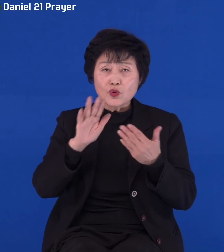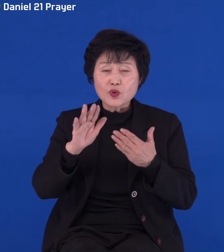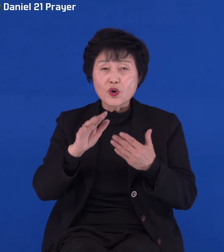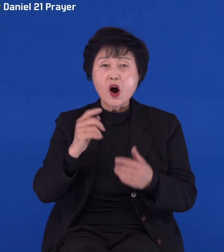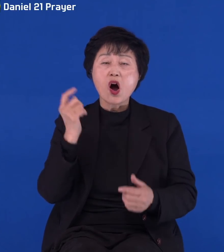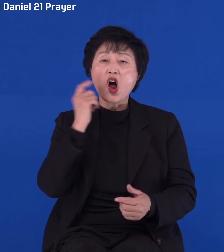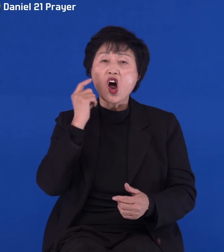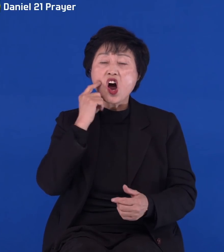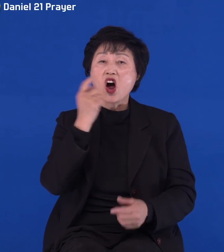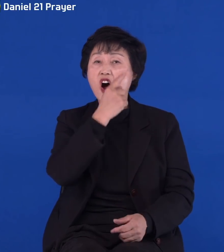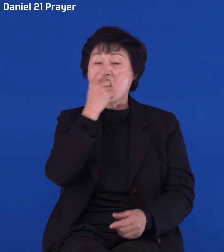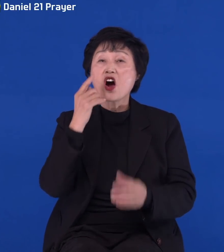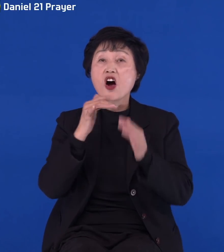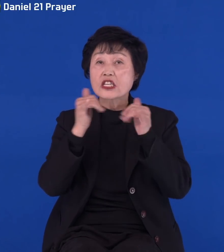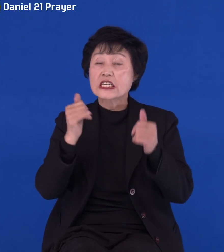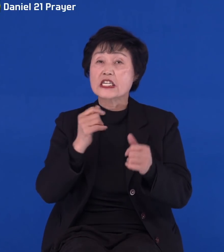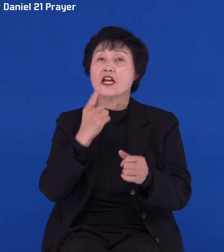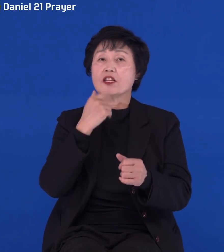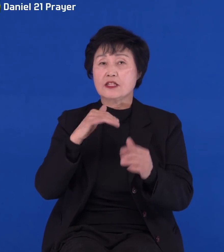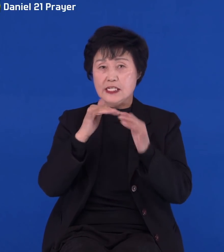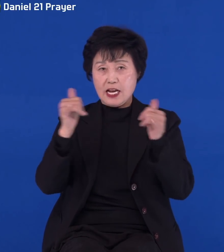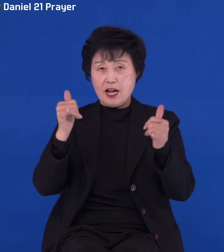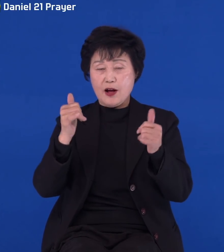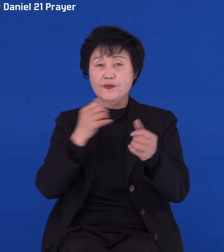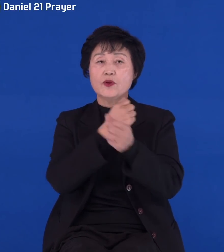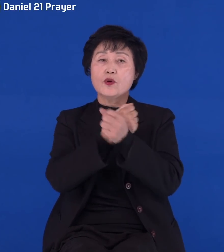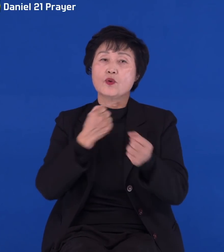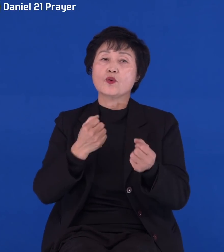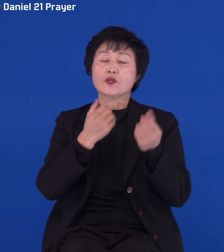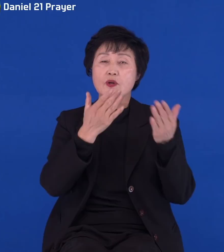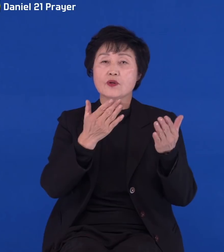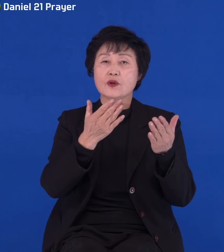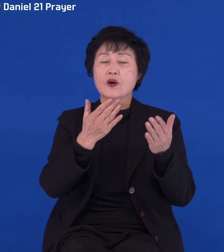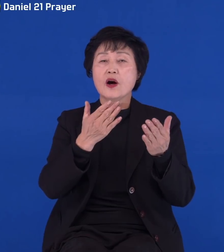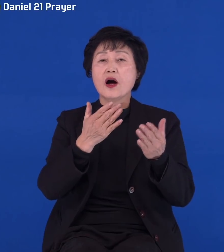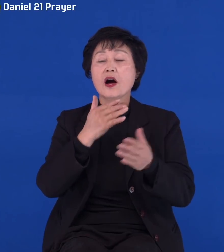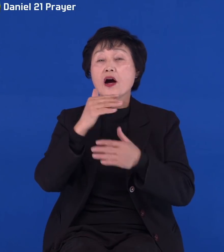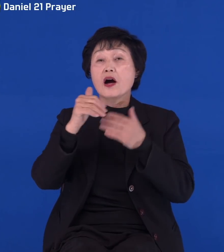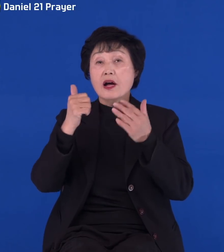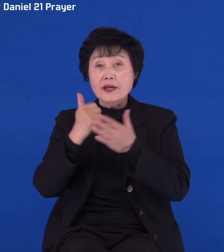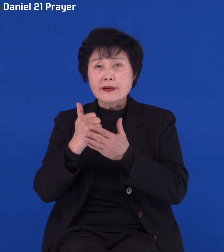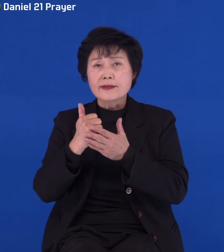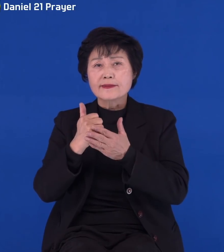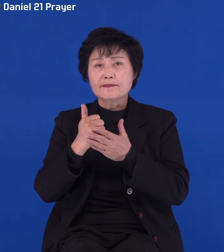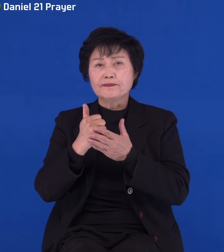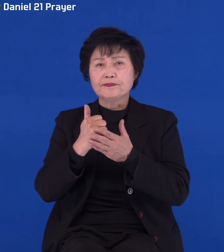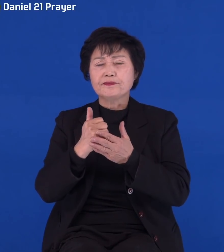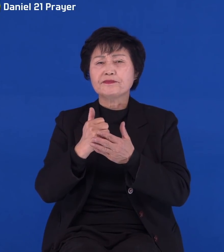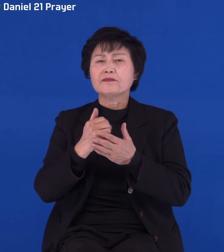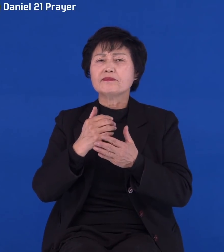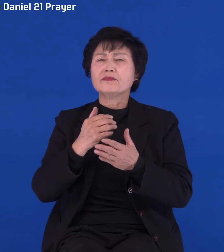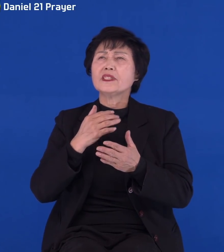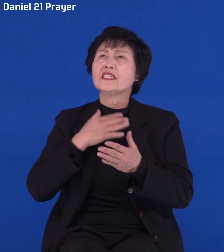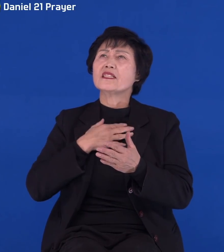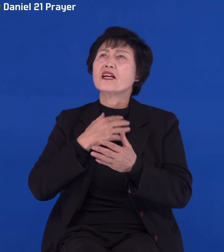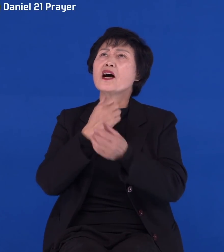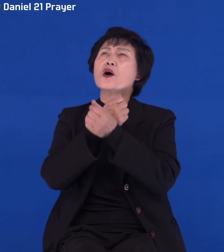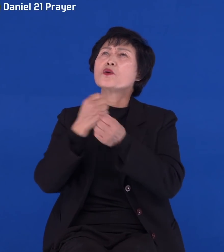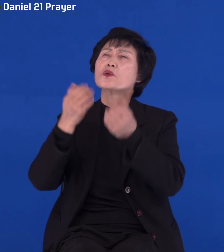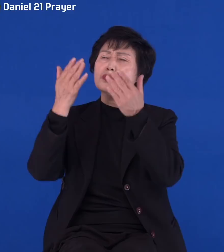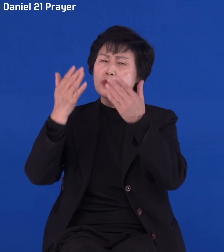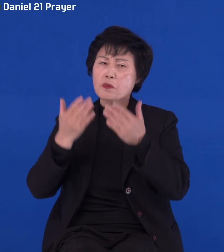괴롭겠습니까? 저를 용서한 것처럼 그들도 용서하여 주십시오. 이거는 성령의 기도였어요. 왜냐? 제가 그런 용서를 하지